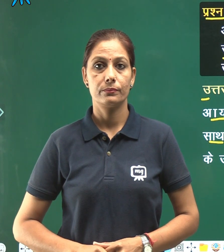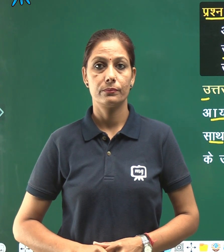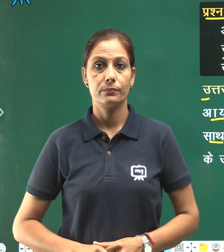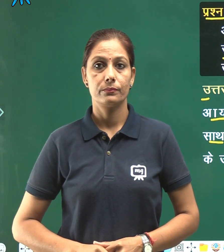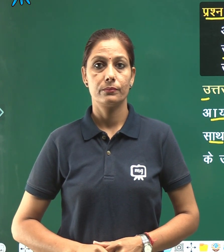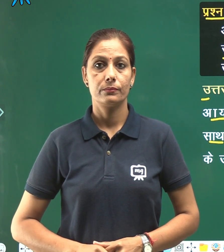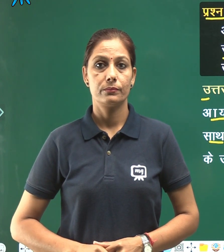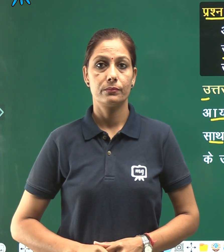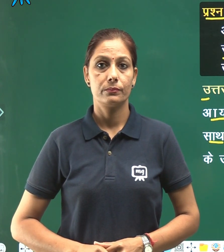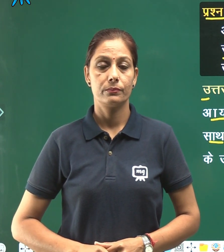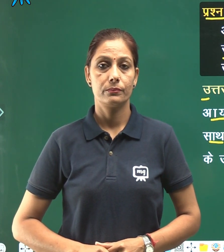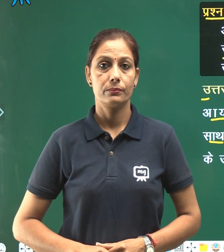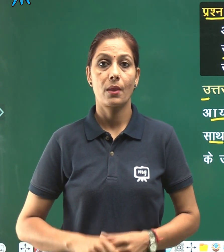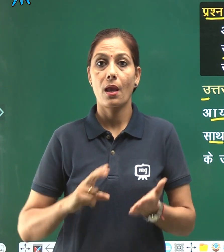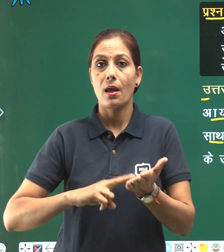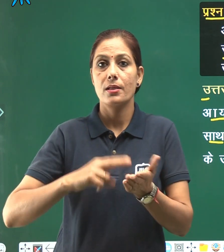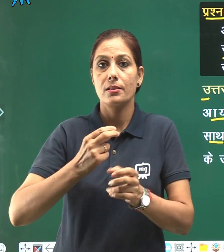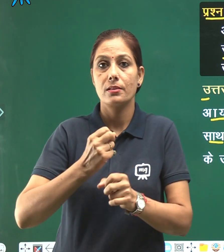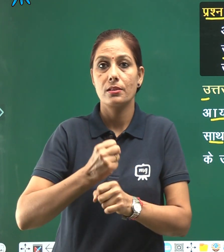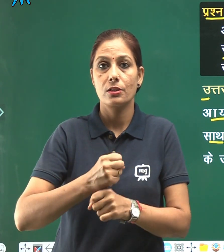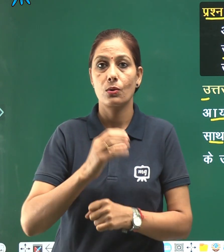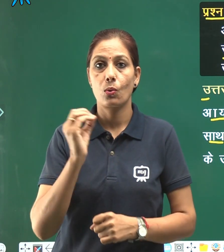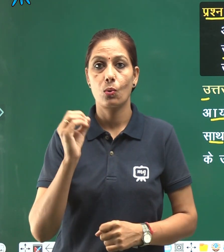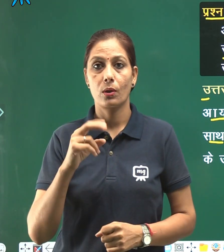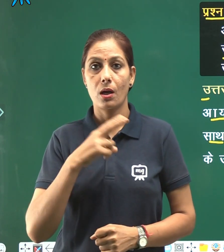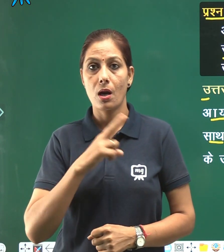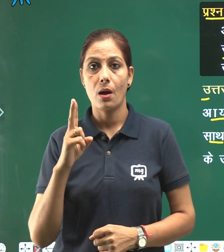कुमार सुधार सभा नामक संस्था के